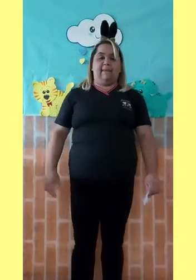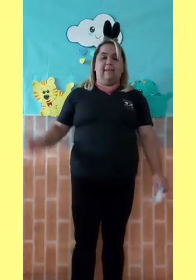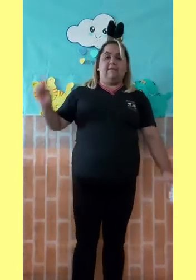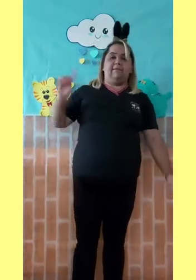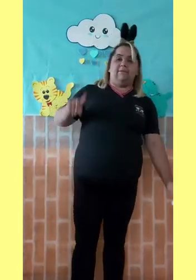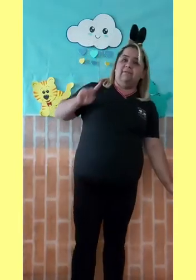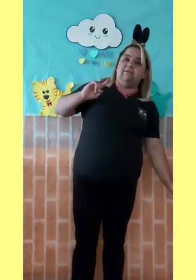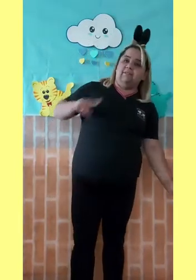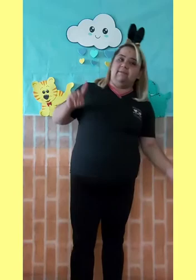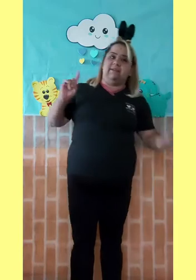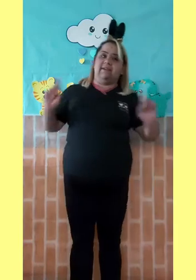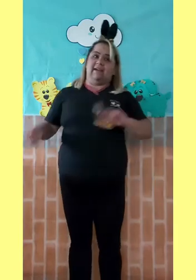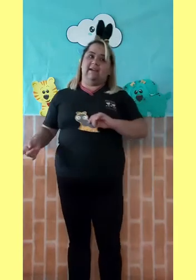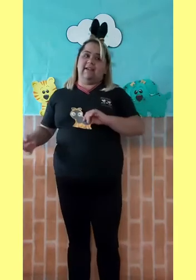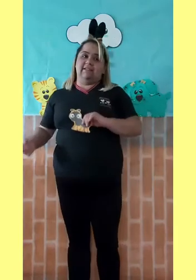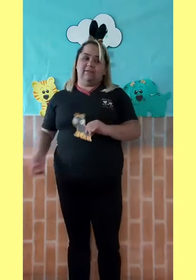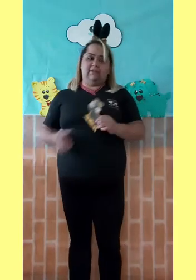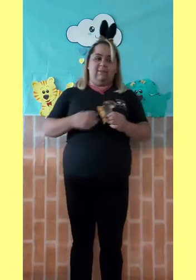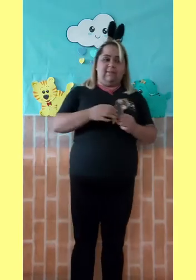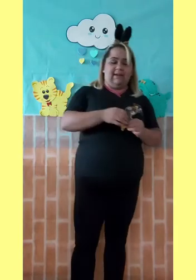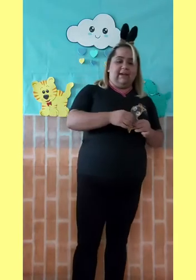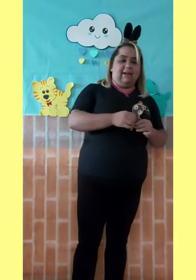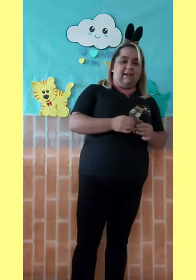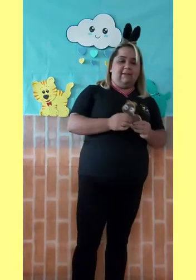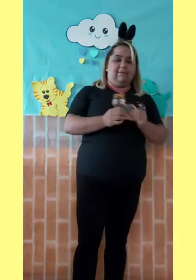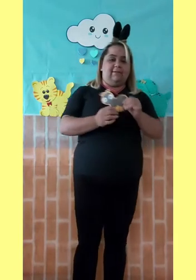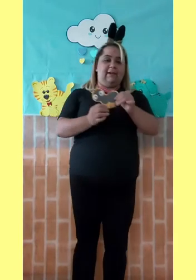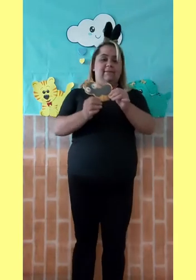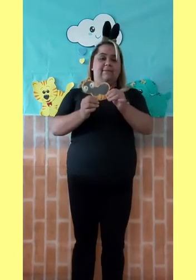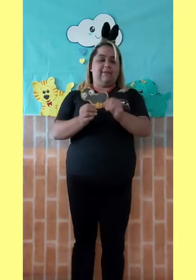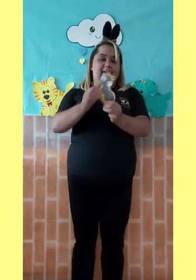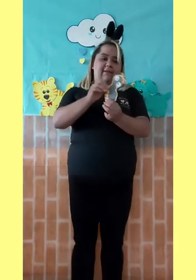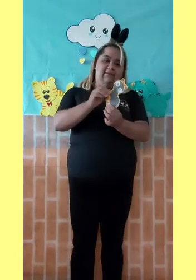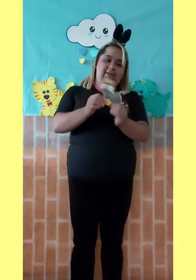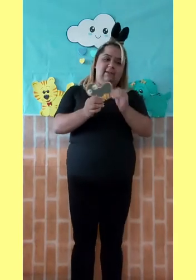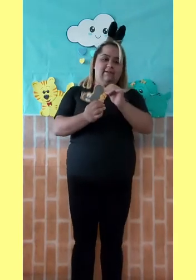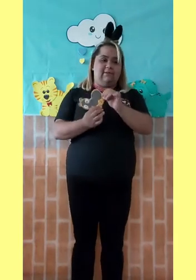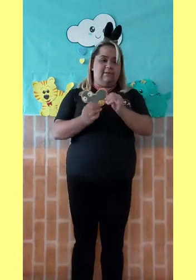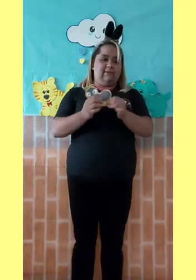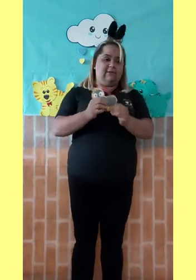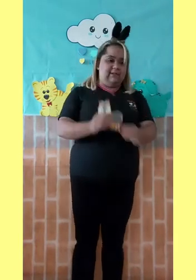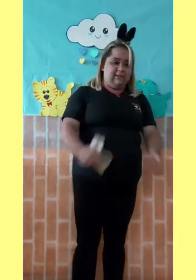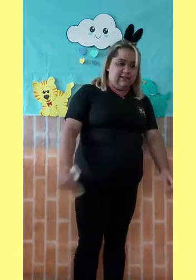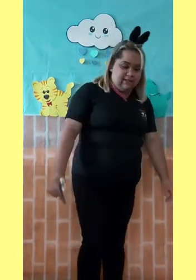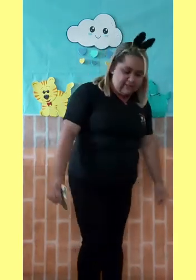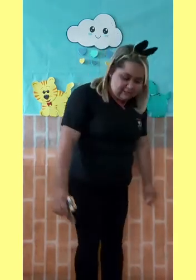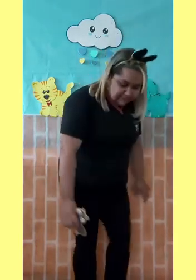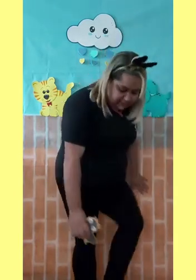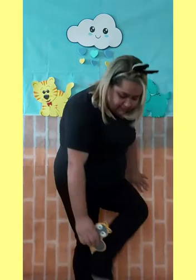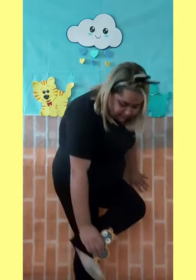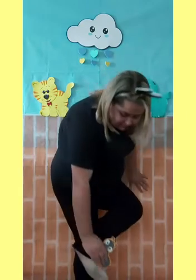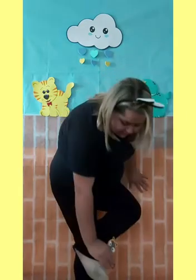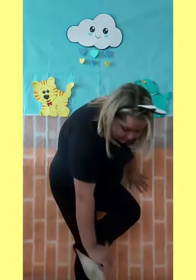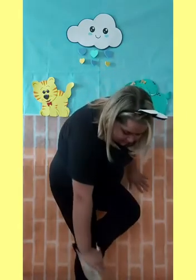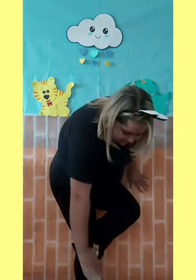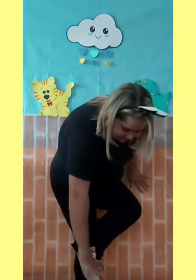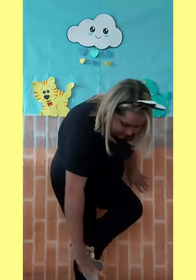Fui ao mercado comprar café, e a formiguinha subia no meu pé,